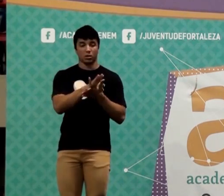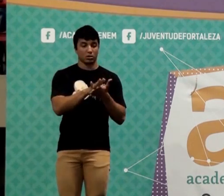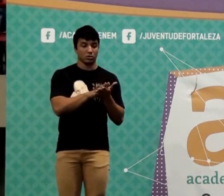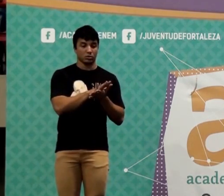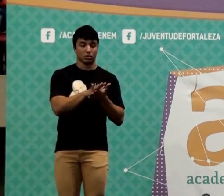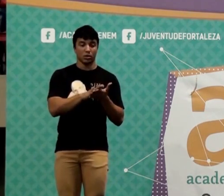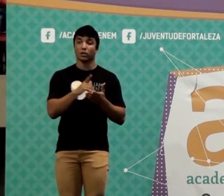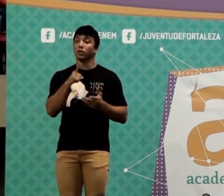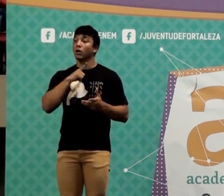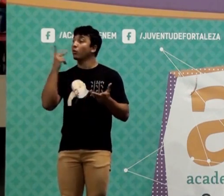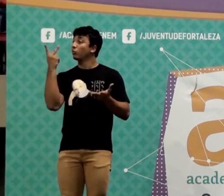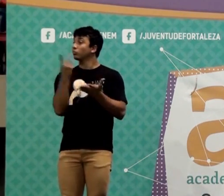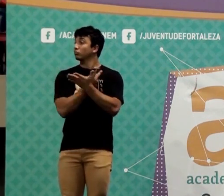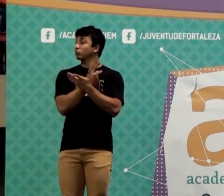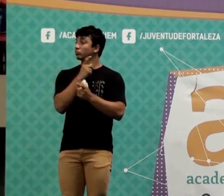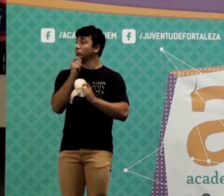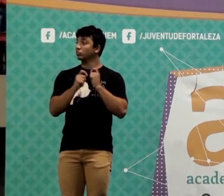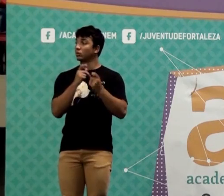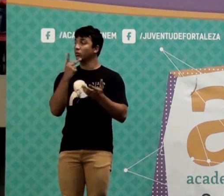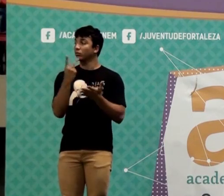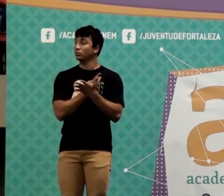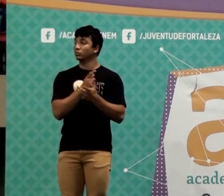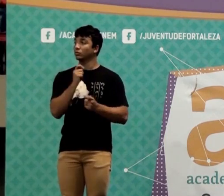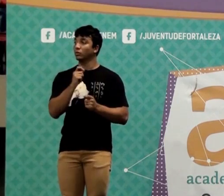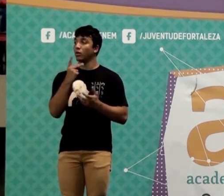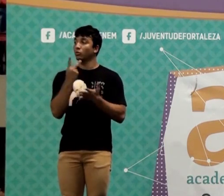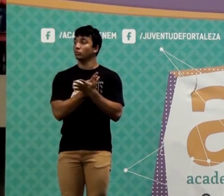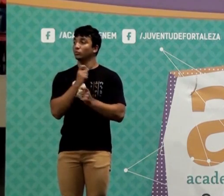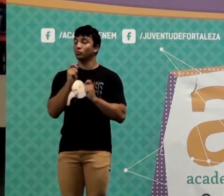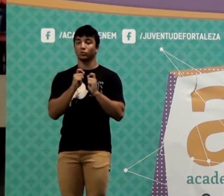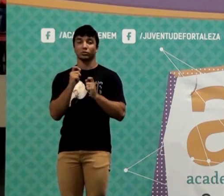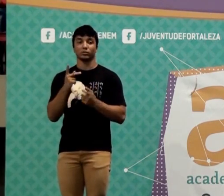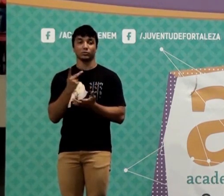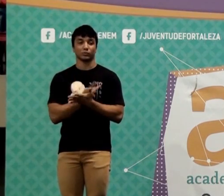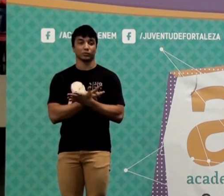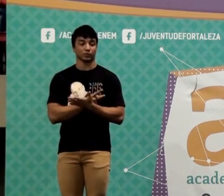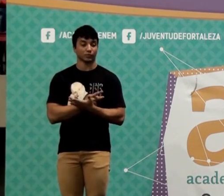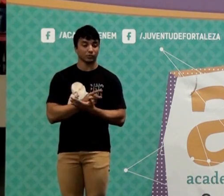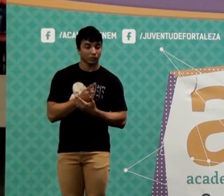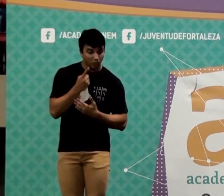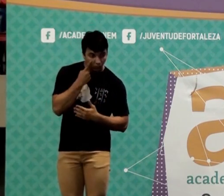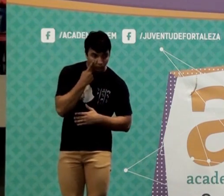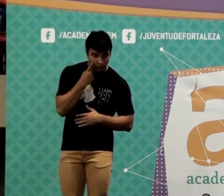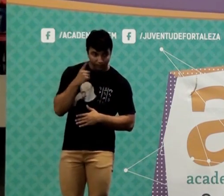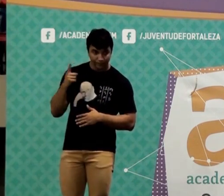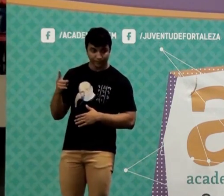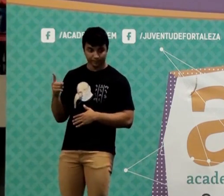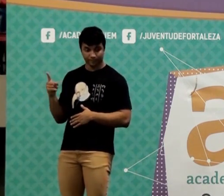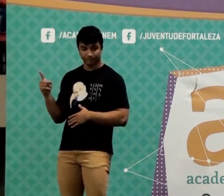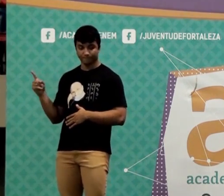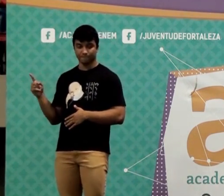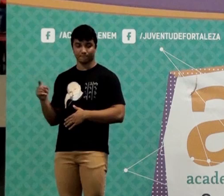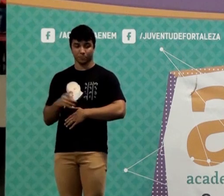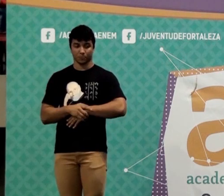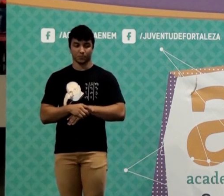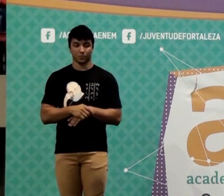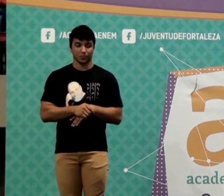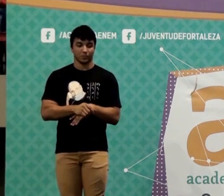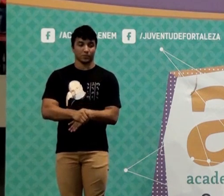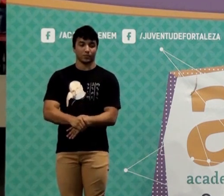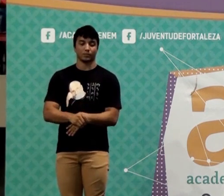se sair. Para que eu vou botar um jacaré lá, macho? Não precisa de jacaré, não. O jacaré ia era protestar se morasse num